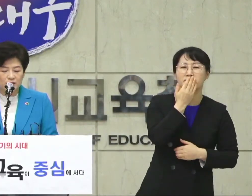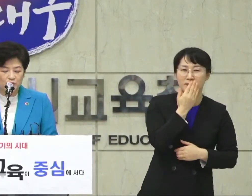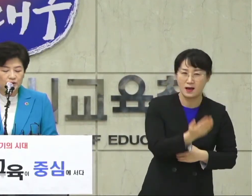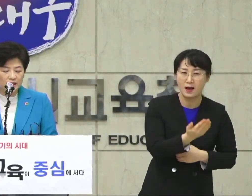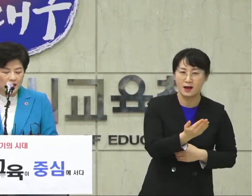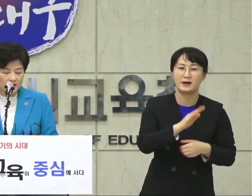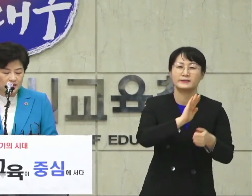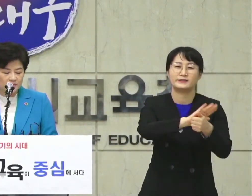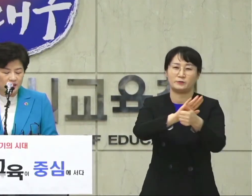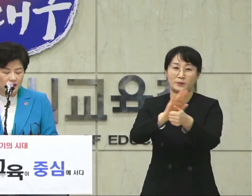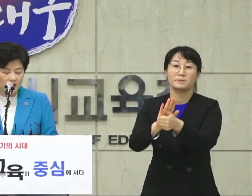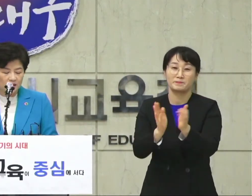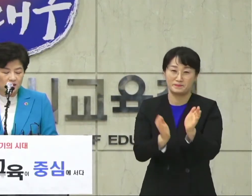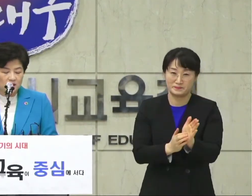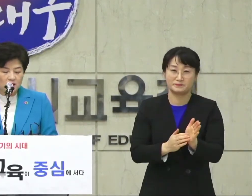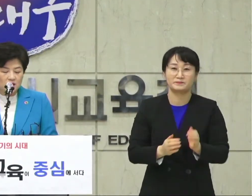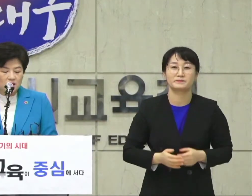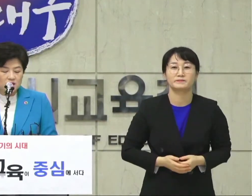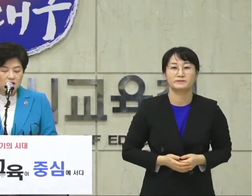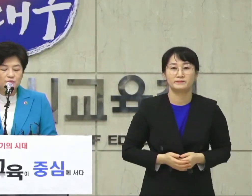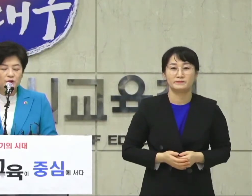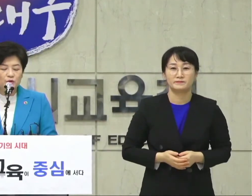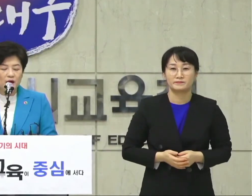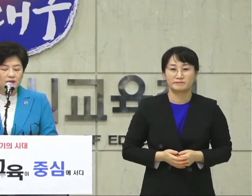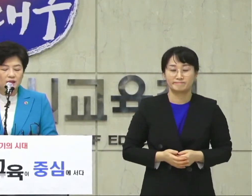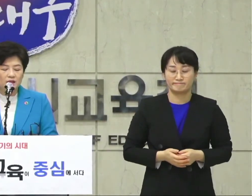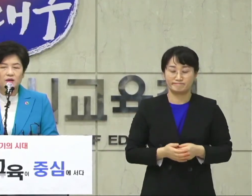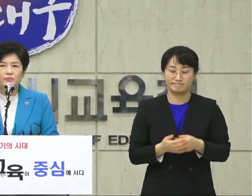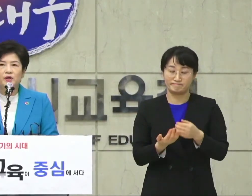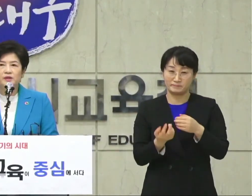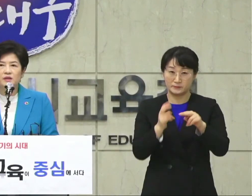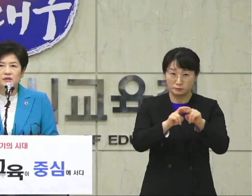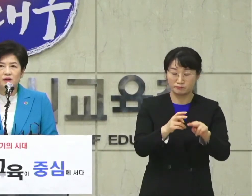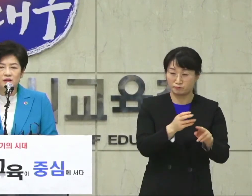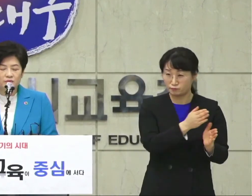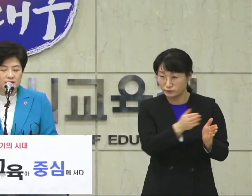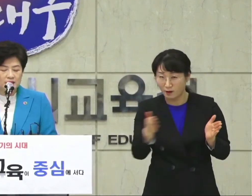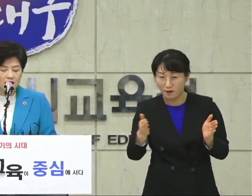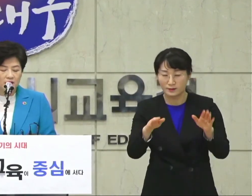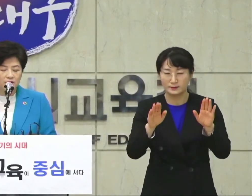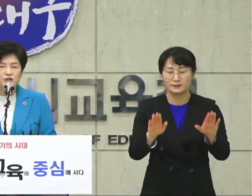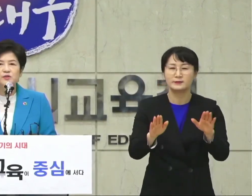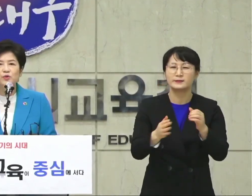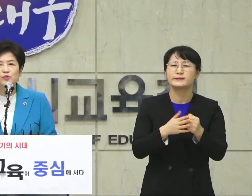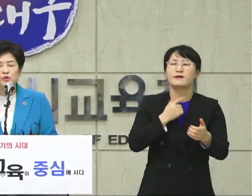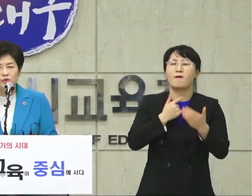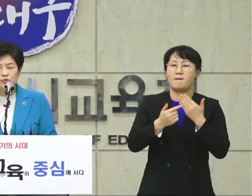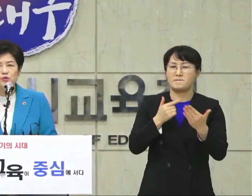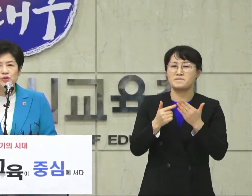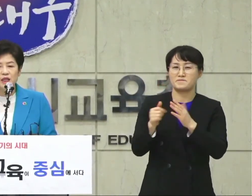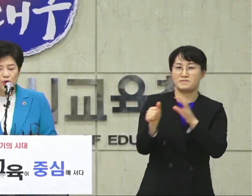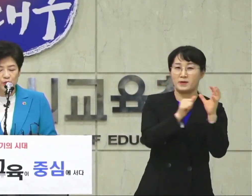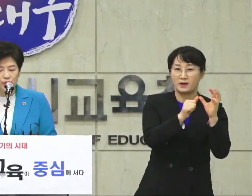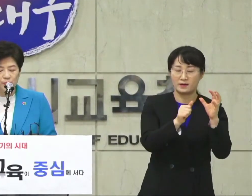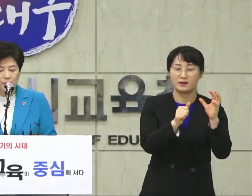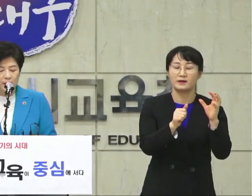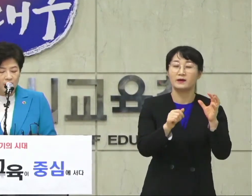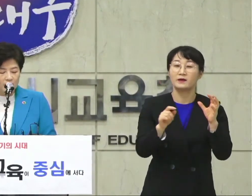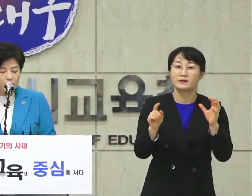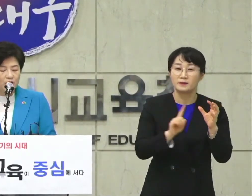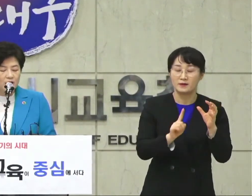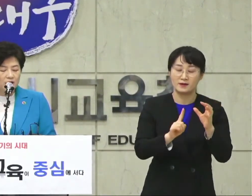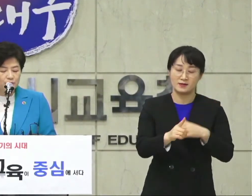있도록 지원하였습니다. 취임 이후 IT 기업 경영 경험을 살려 지속적으로